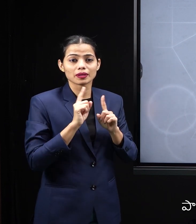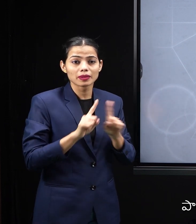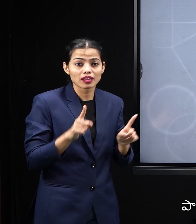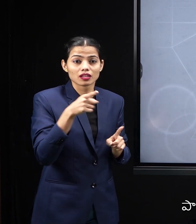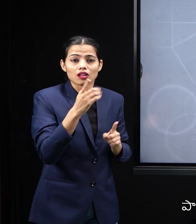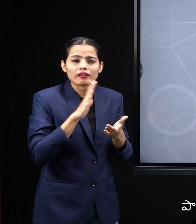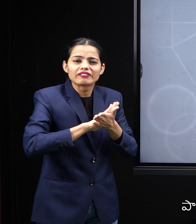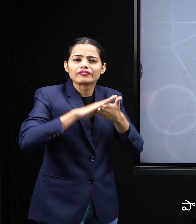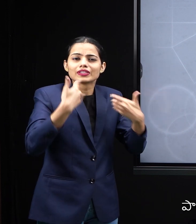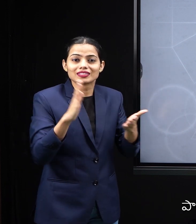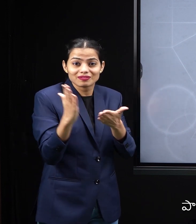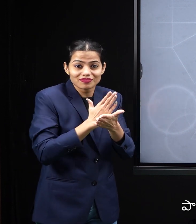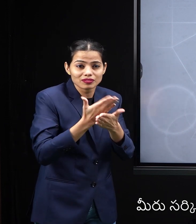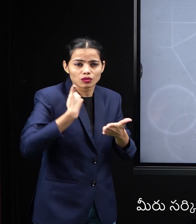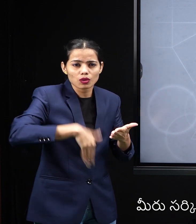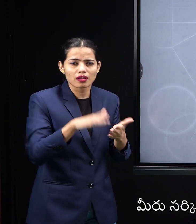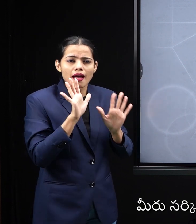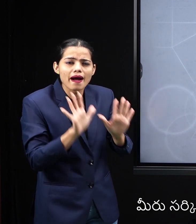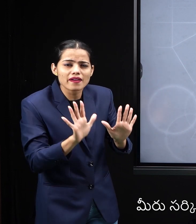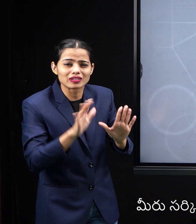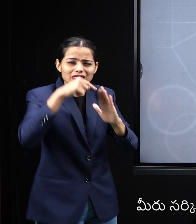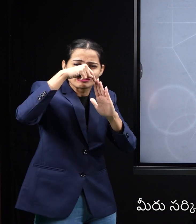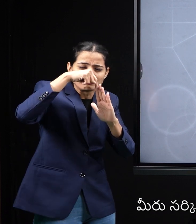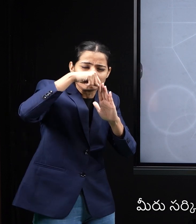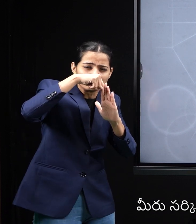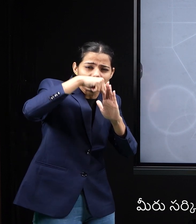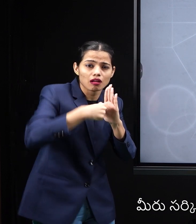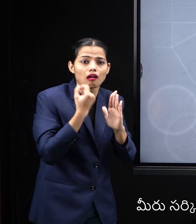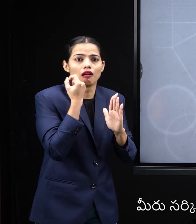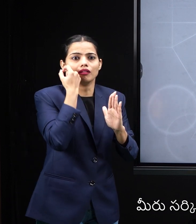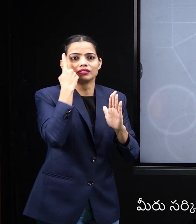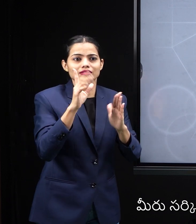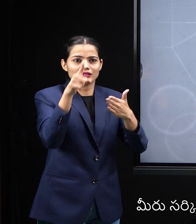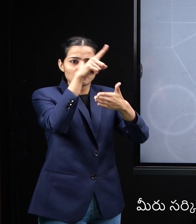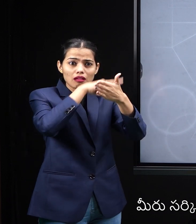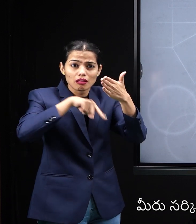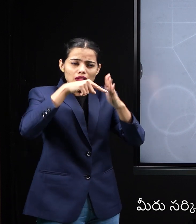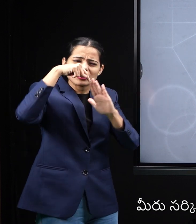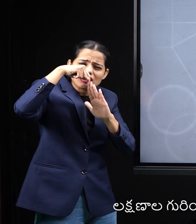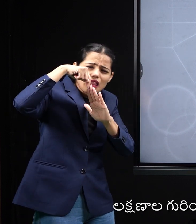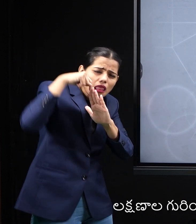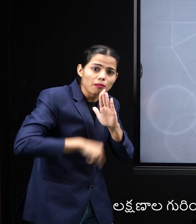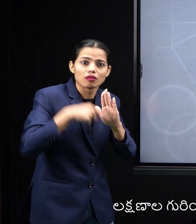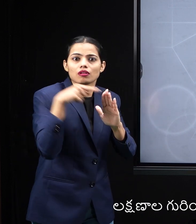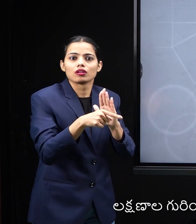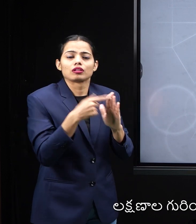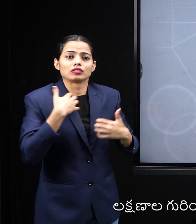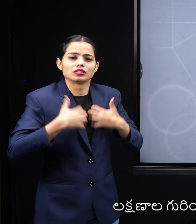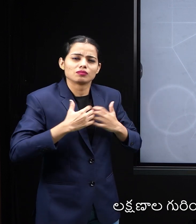పాఠం ముగిసే సమయానికి మీరు సర్కిళ్ళు మరియు వాటి మనోహరమైన లక్షణాల గురించి